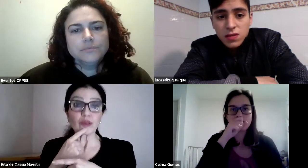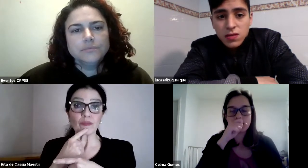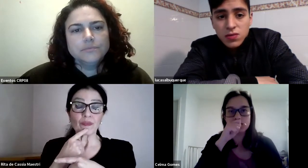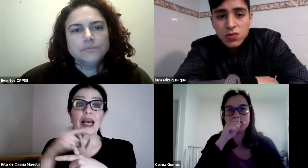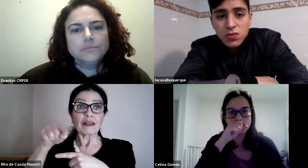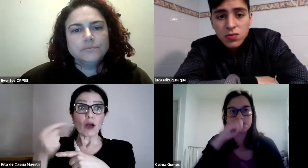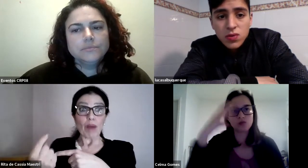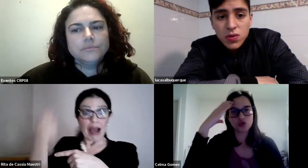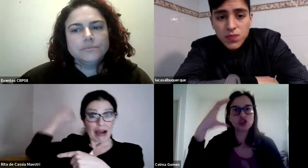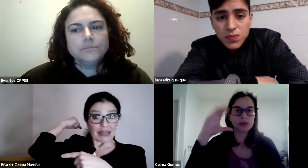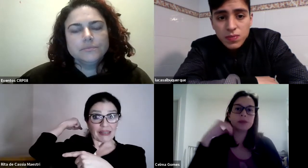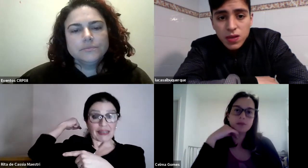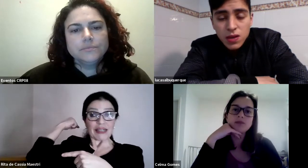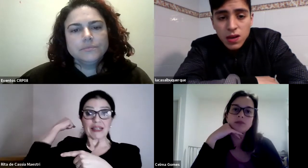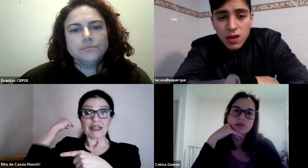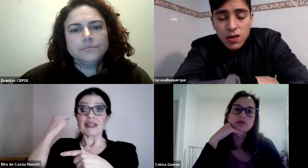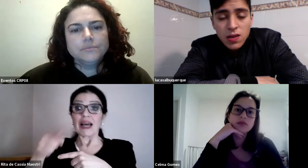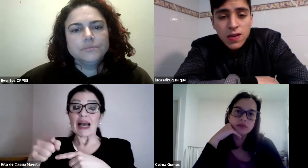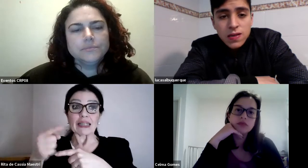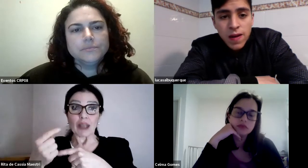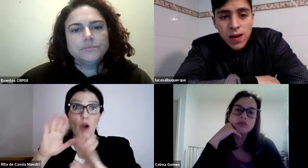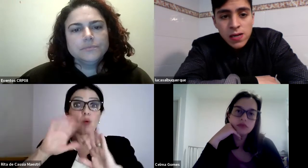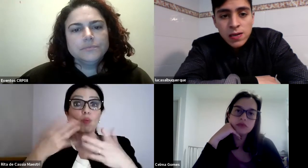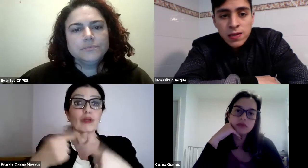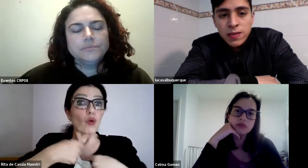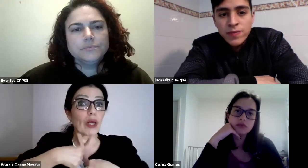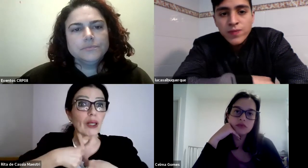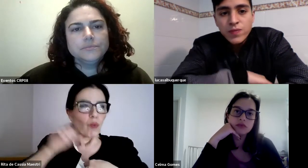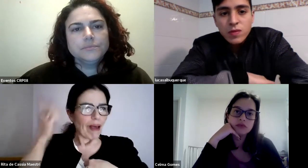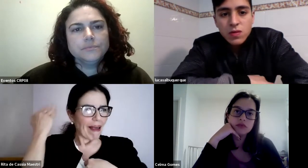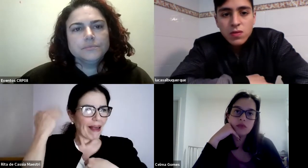a Associação de Surdos. Antes,